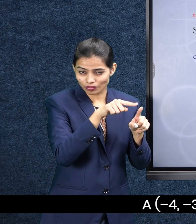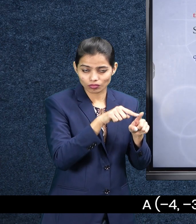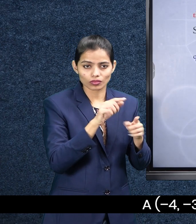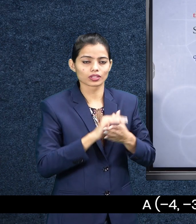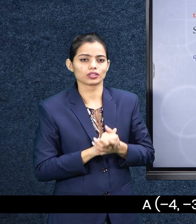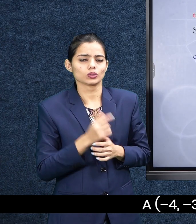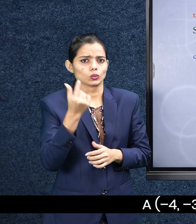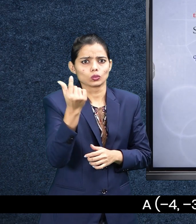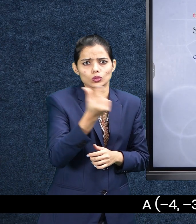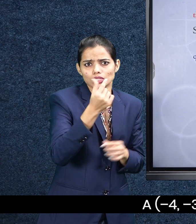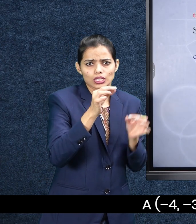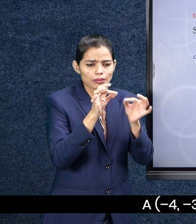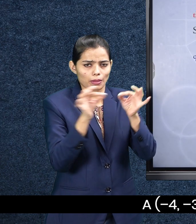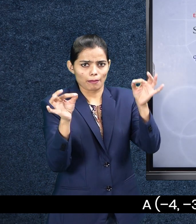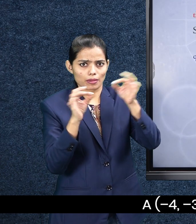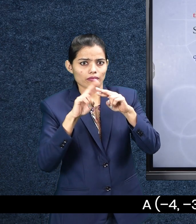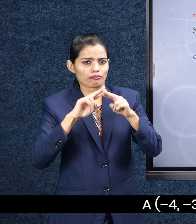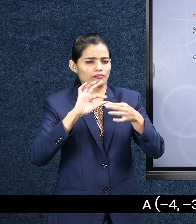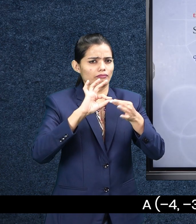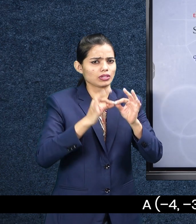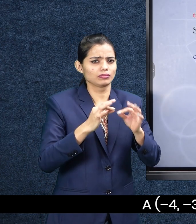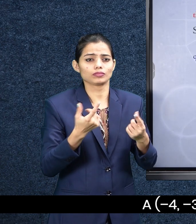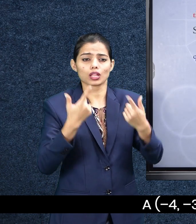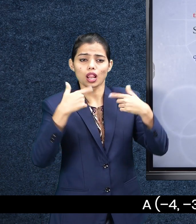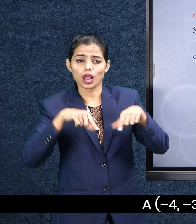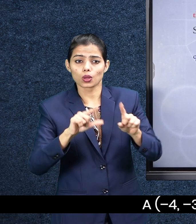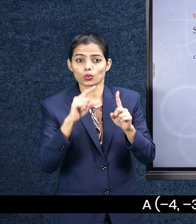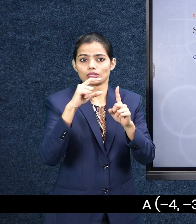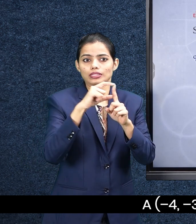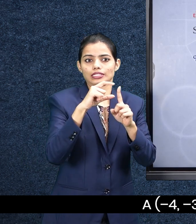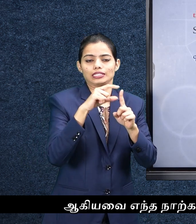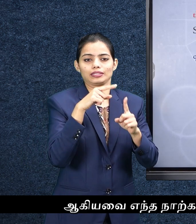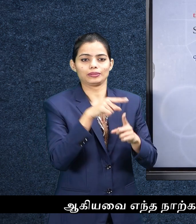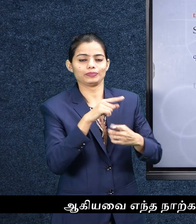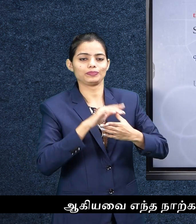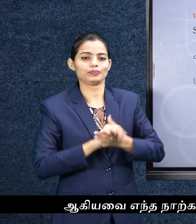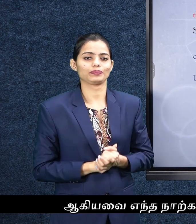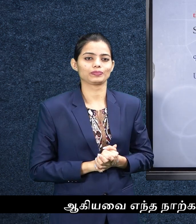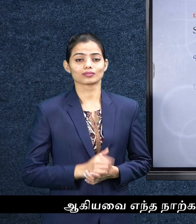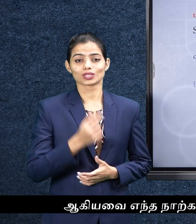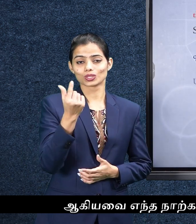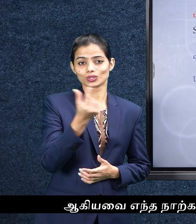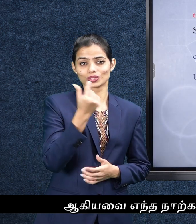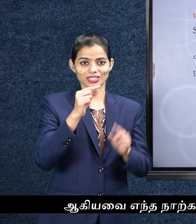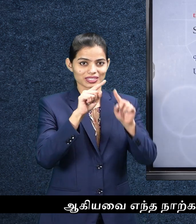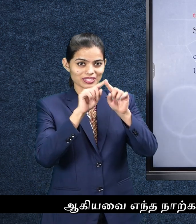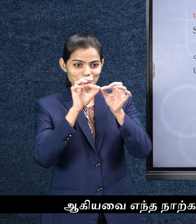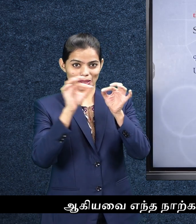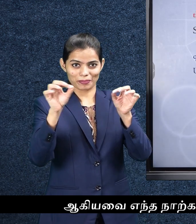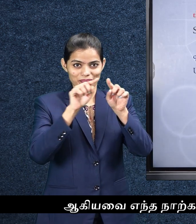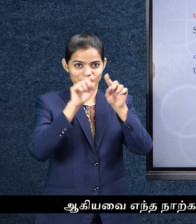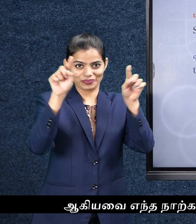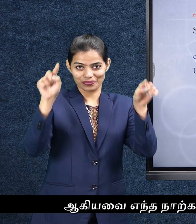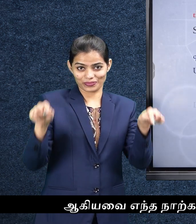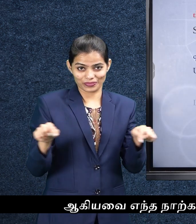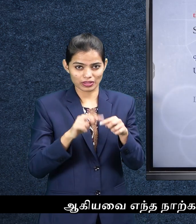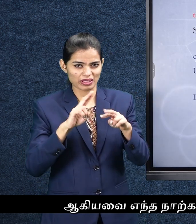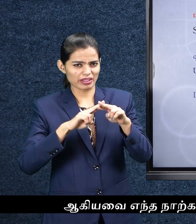டி வட்டடைப்புக்குறிக்குள் கழித்தல் 4 2 ஆகியவை எந்த நாட்கர